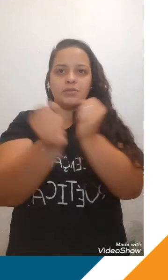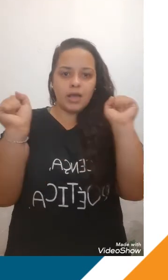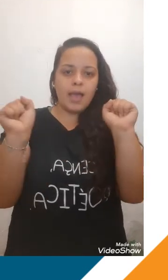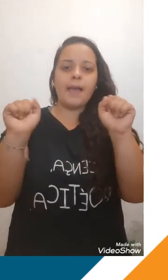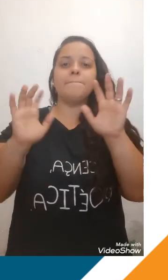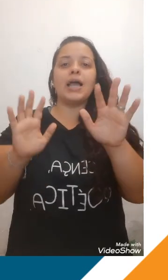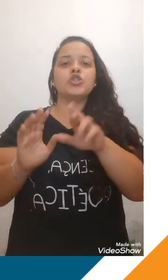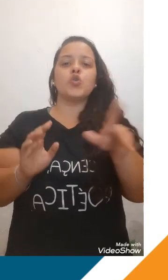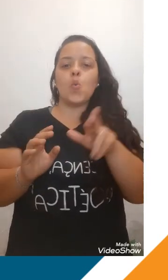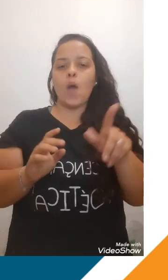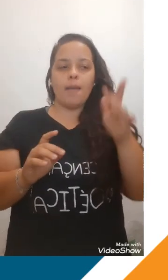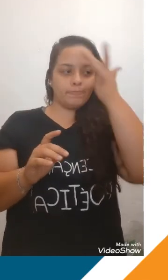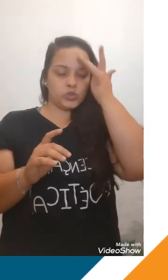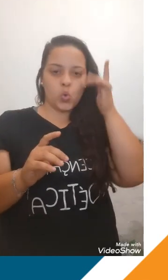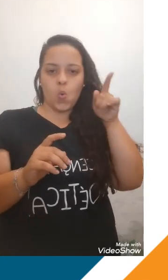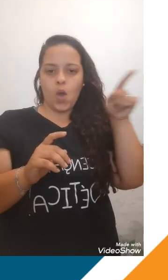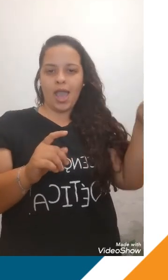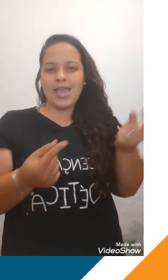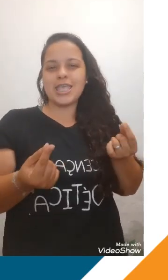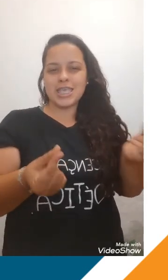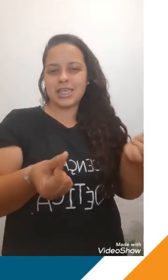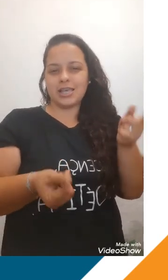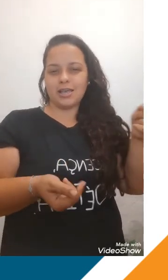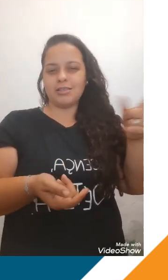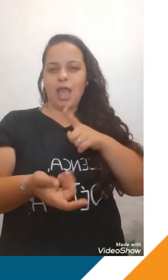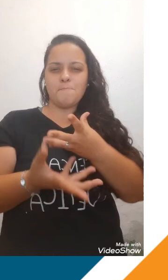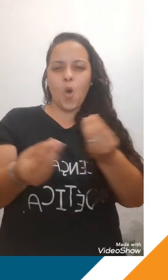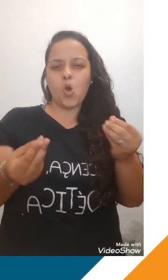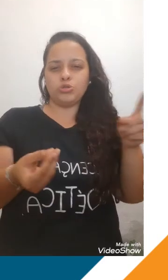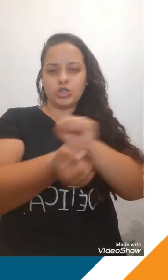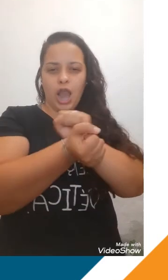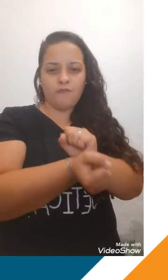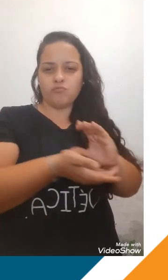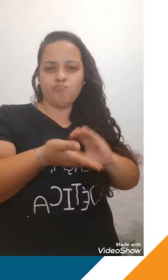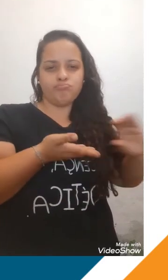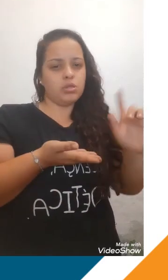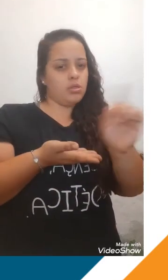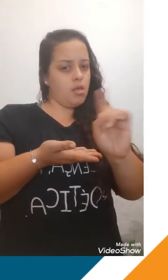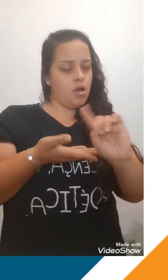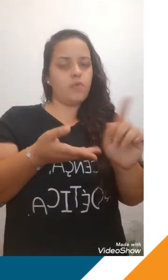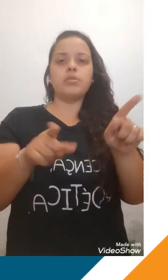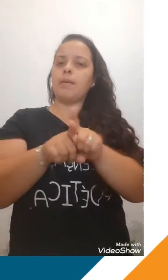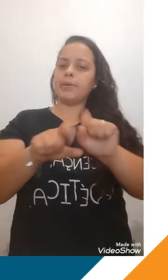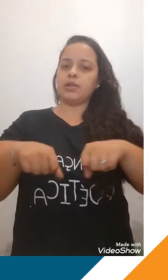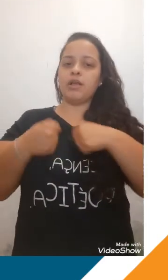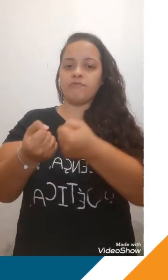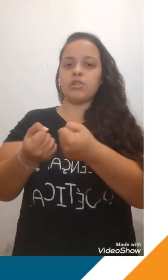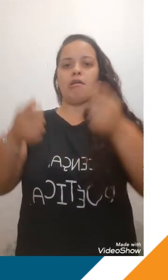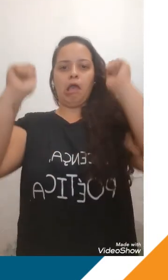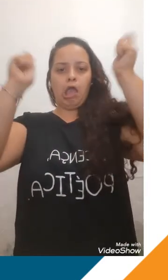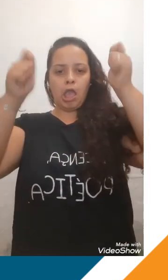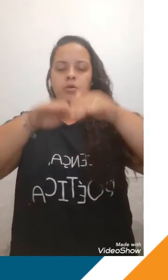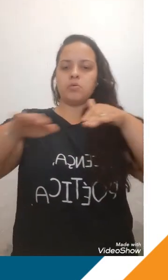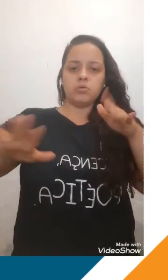de que os senhores de escravos, de escravizados, recebessem indenizações, e também não defendia a insurreição. Então, a letra D